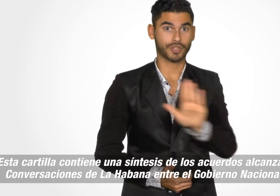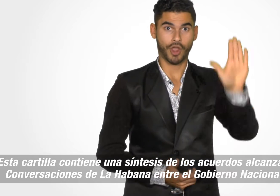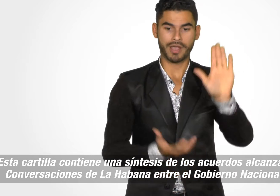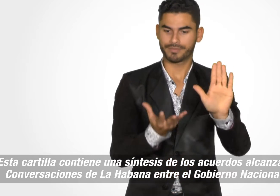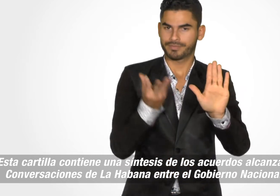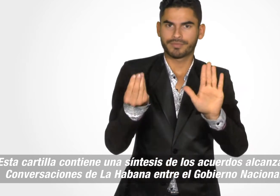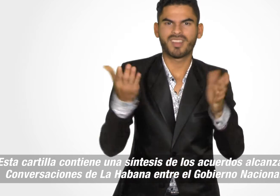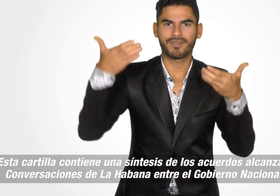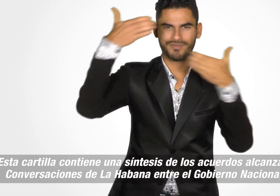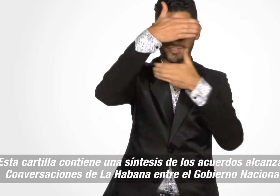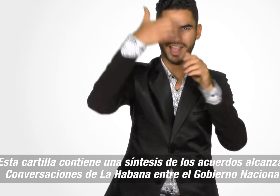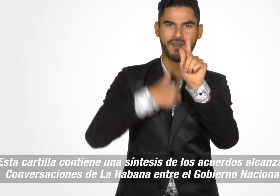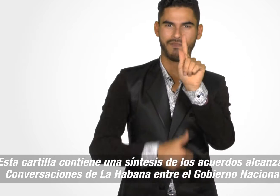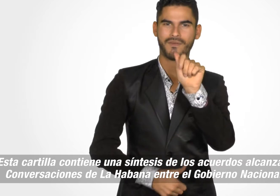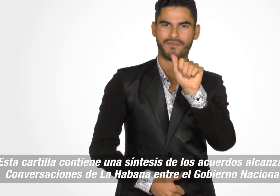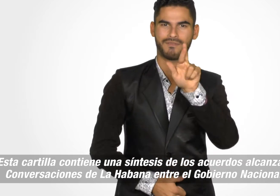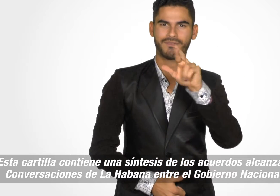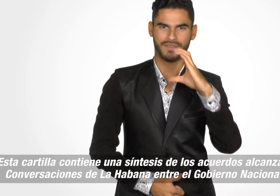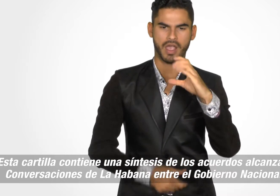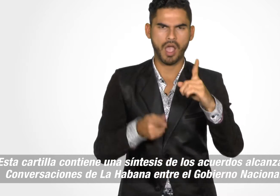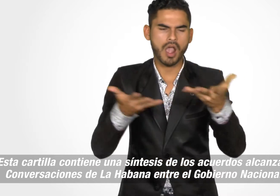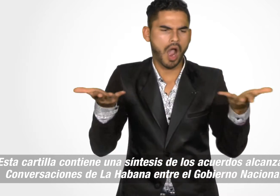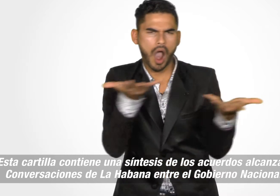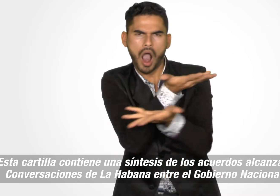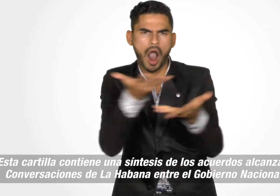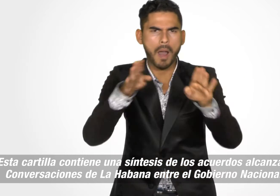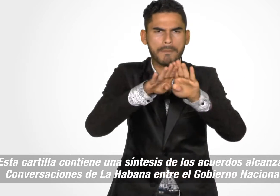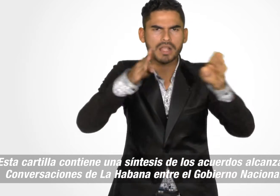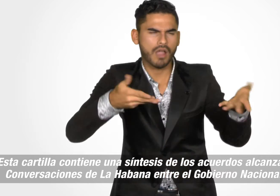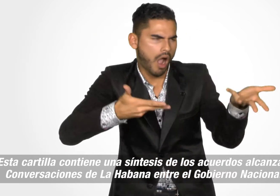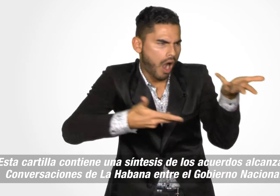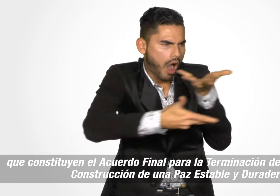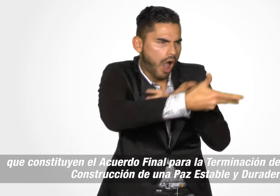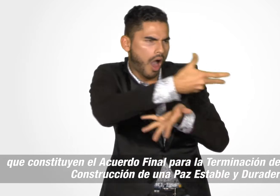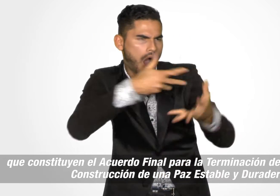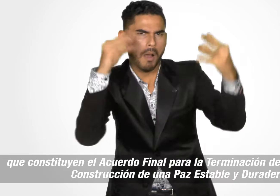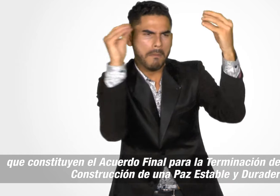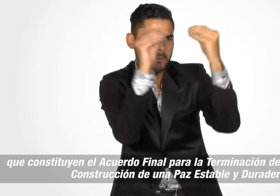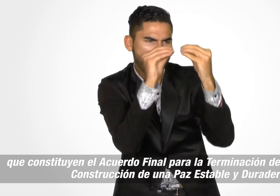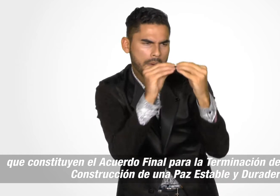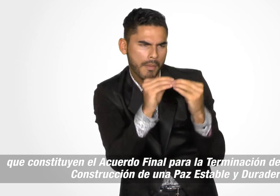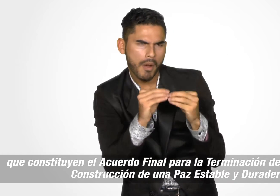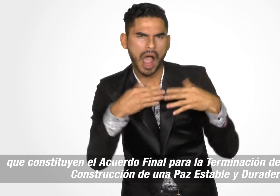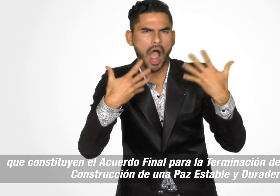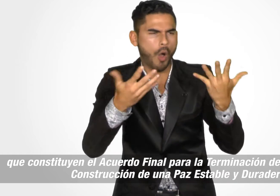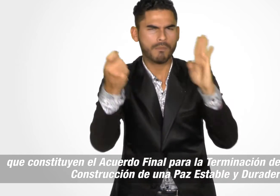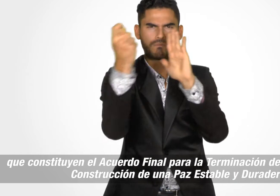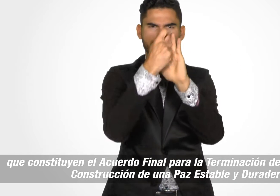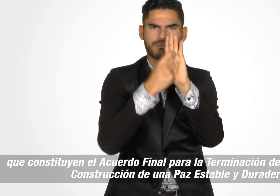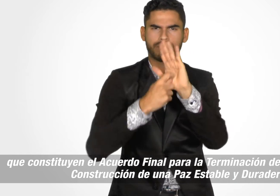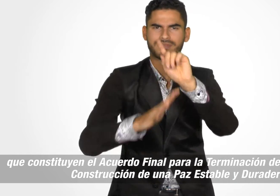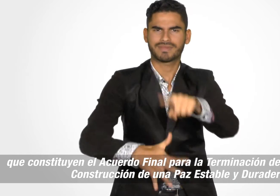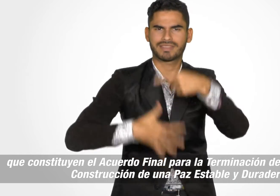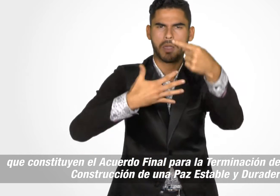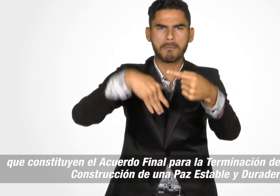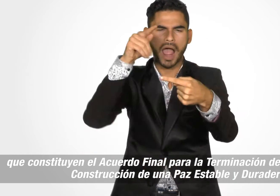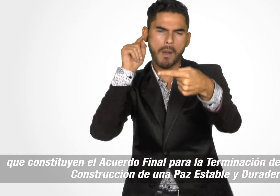conversaciones de La Habana entre el Gobierno Nacional y las FARC-EP que constituyen el acuerdo final para la terminación del conflicto y la